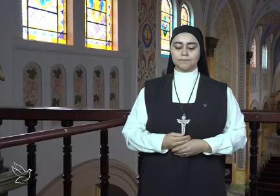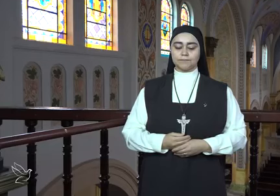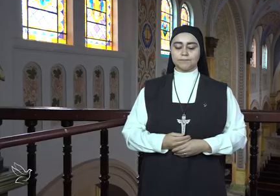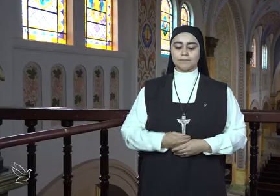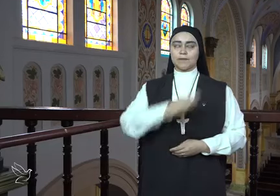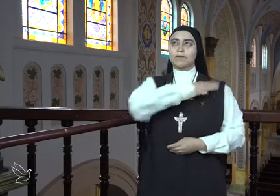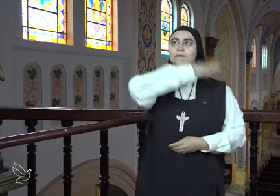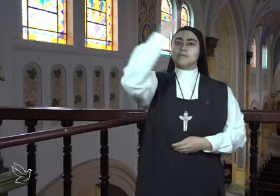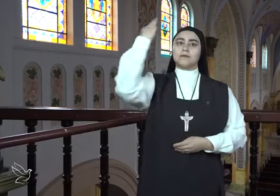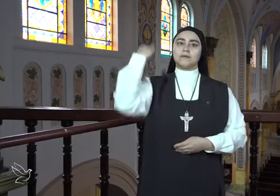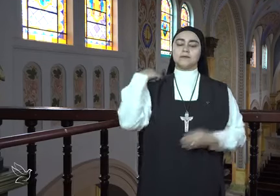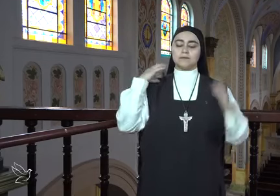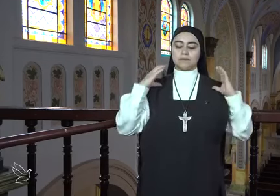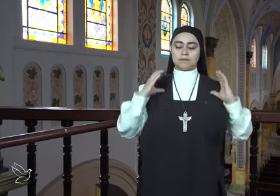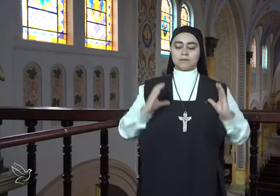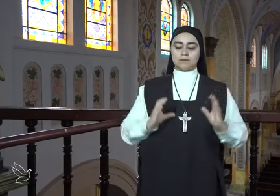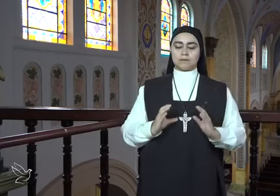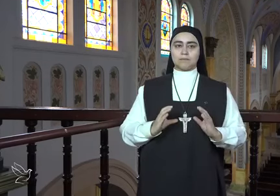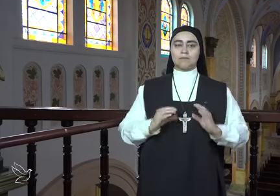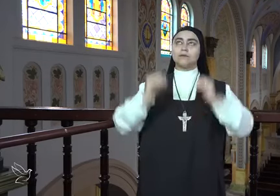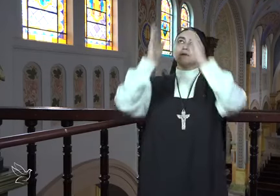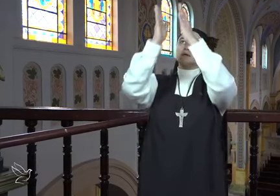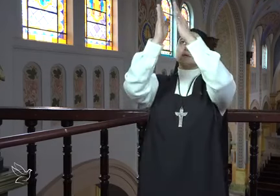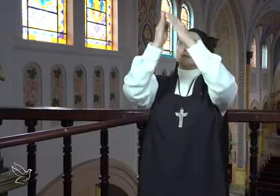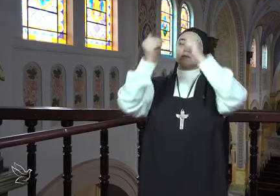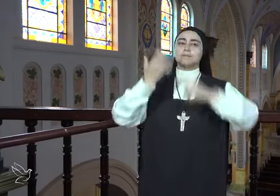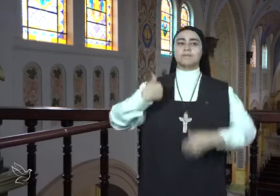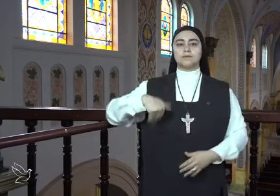Nossa Senhora do Carmo, rogai por nós.